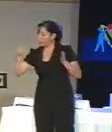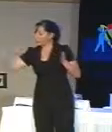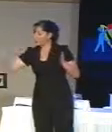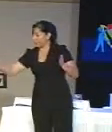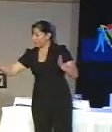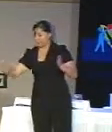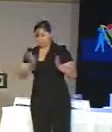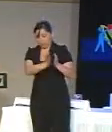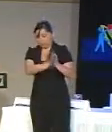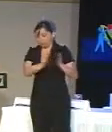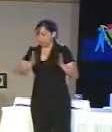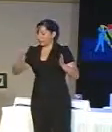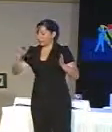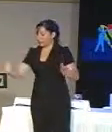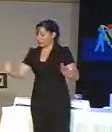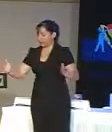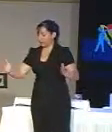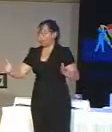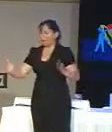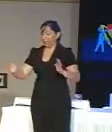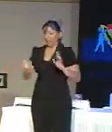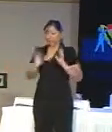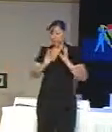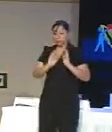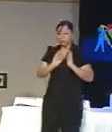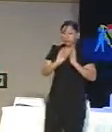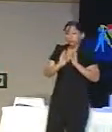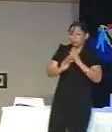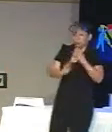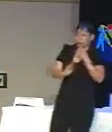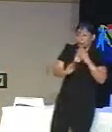La anticoncepción post-evento obstétrico, esto es